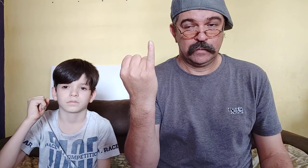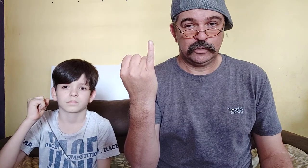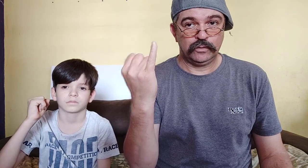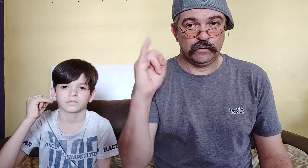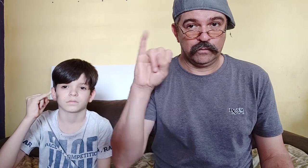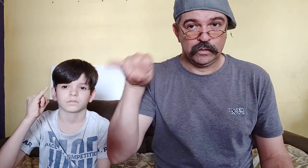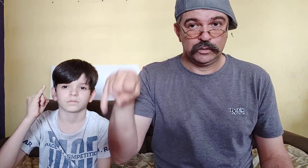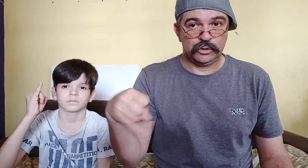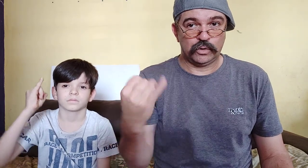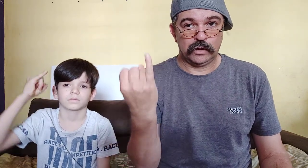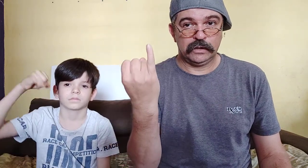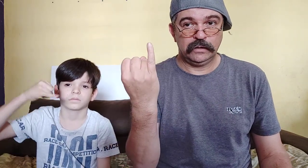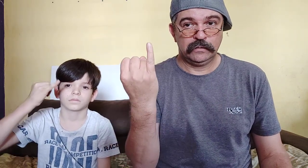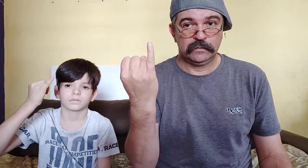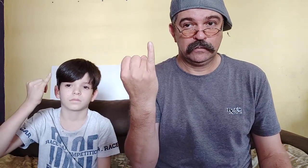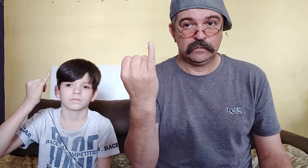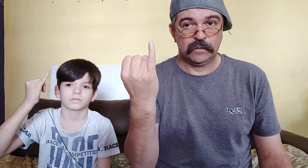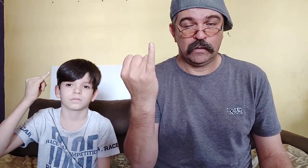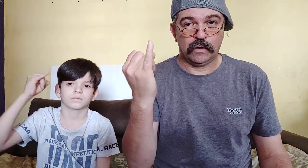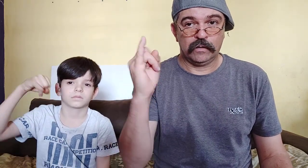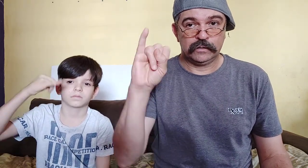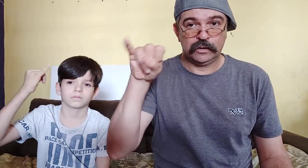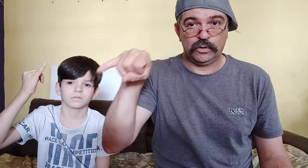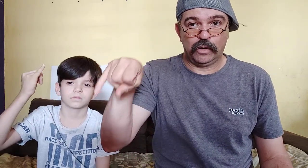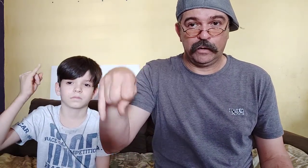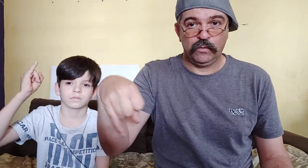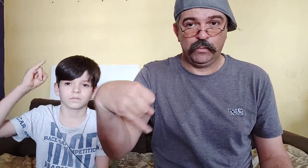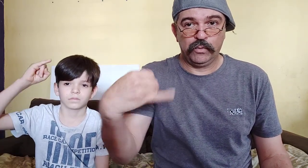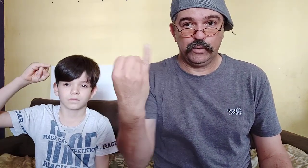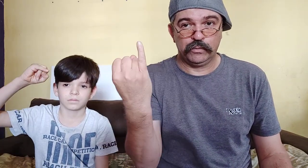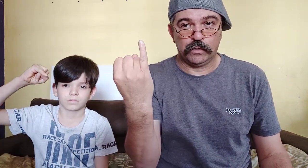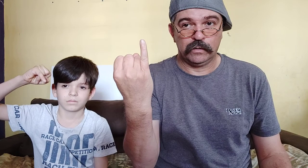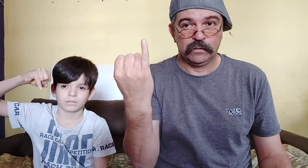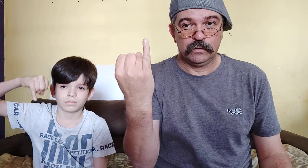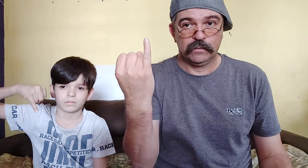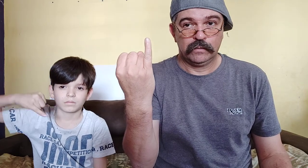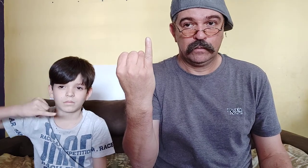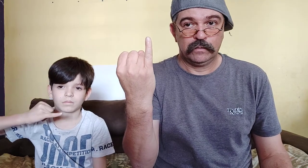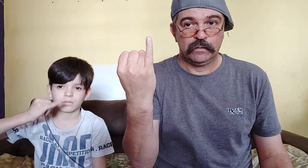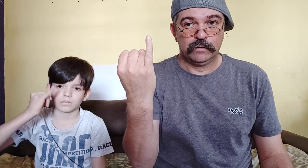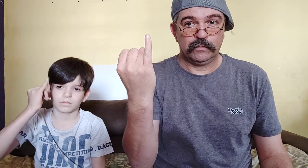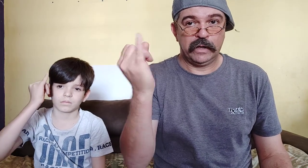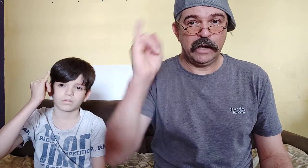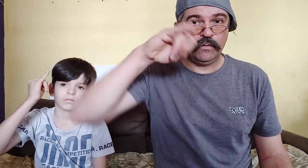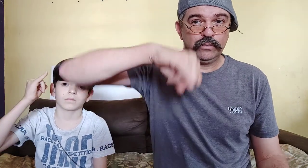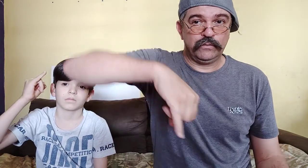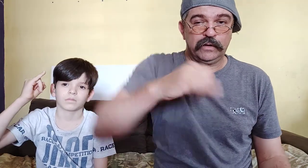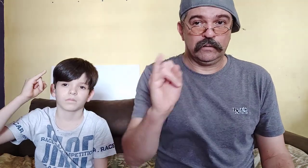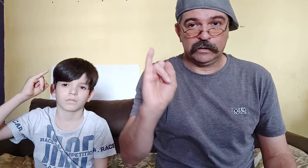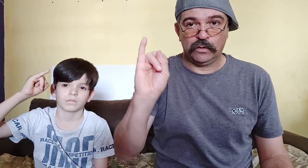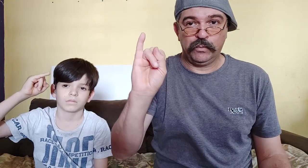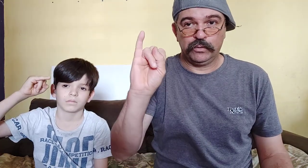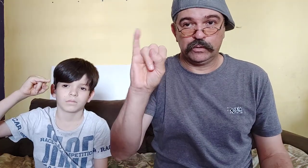de novo, J, ó, você dobra o punho, ó. Não é o cotovelo, é só o punho. J.